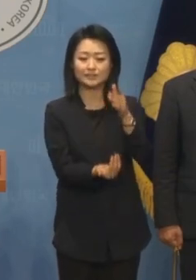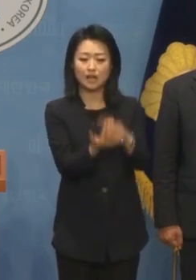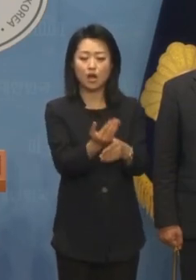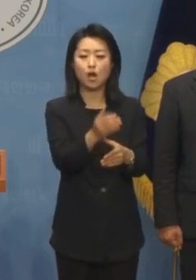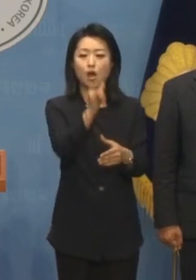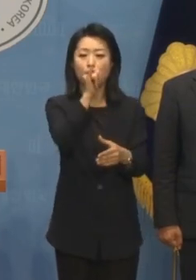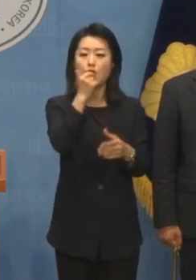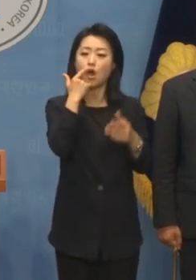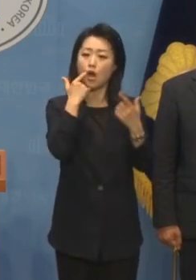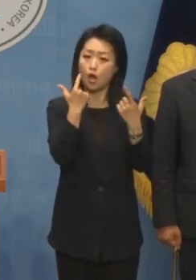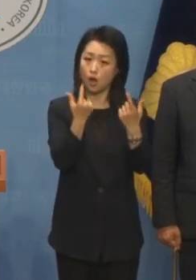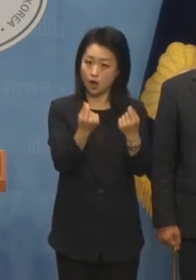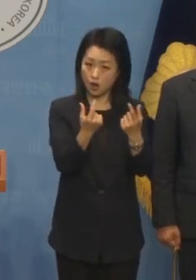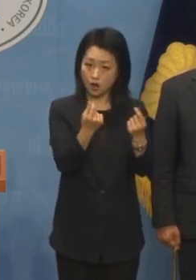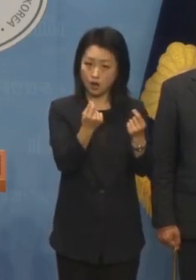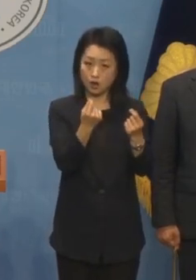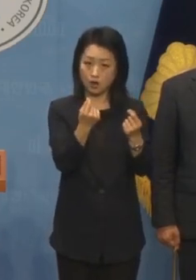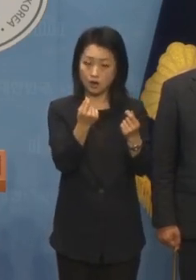것처럼